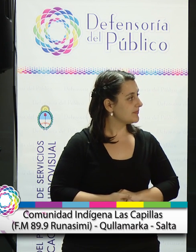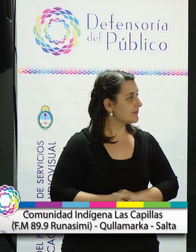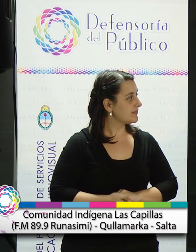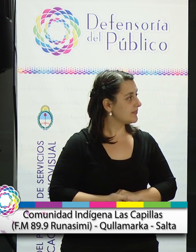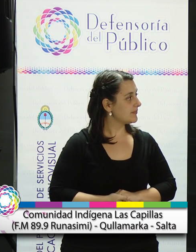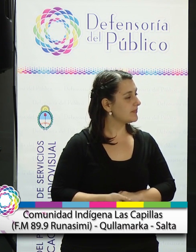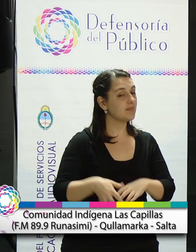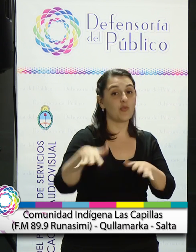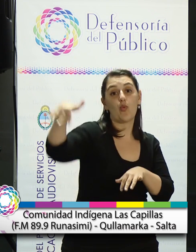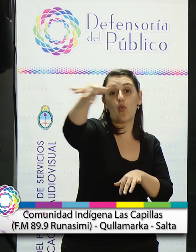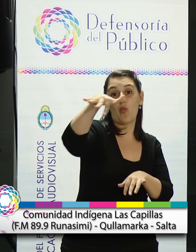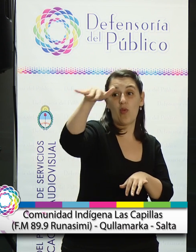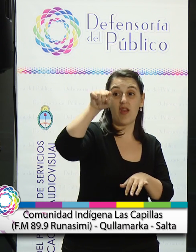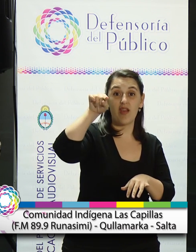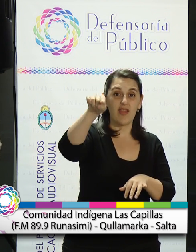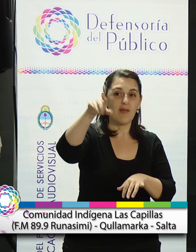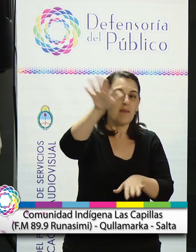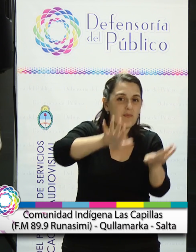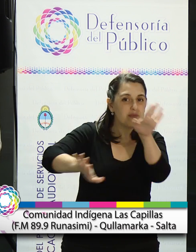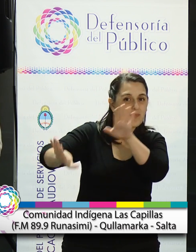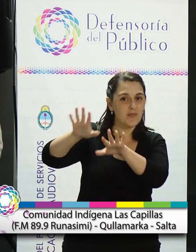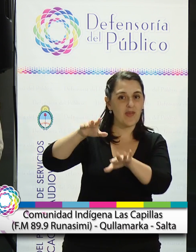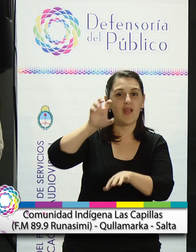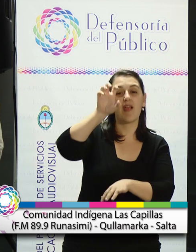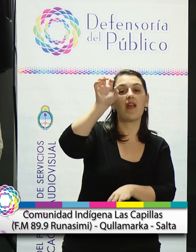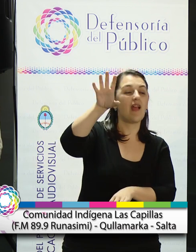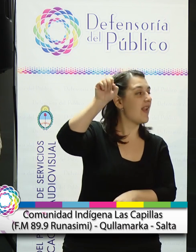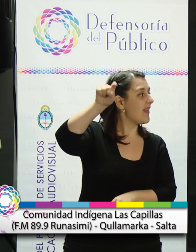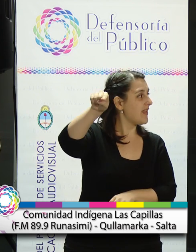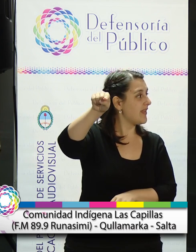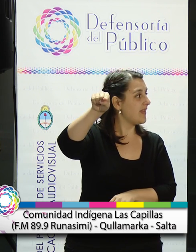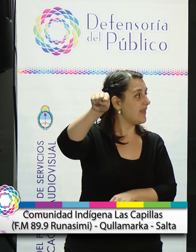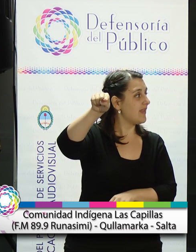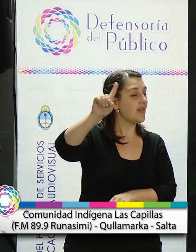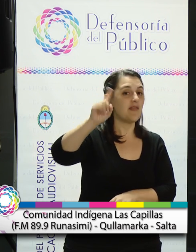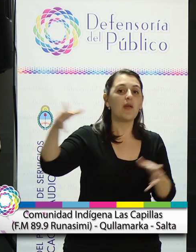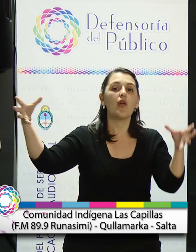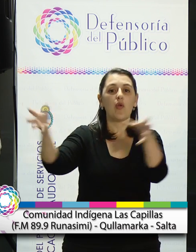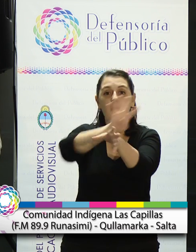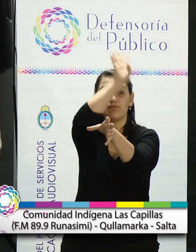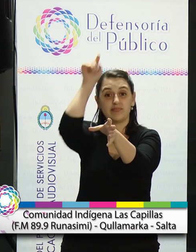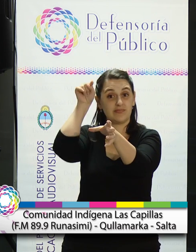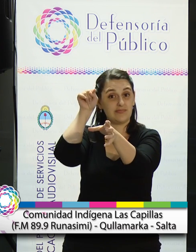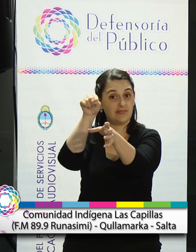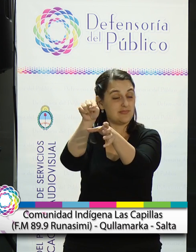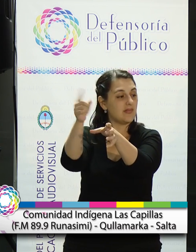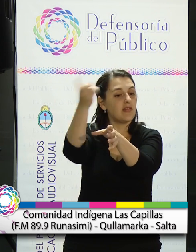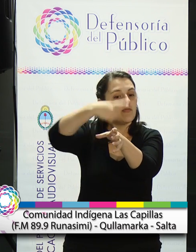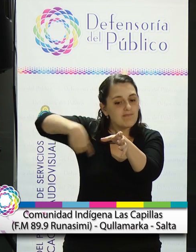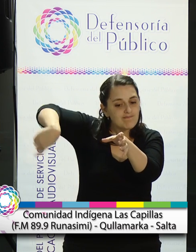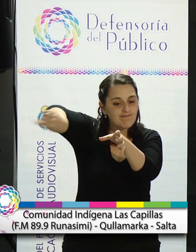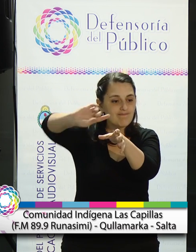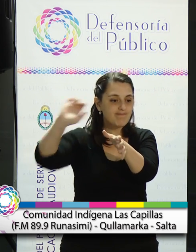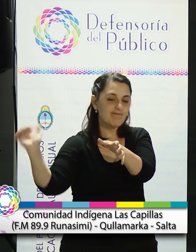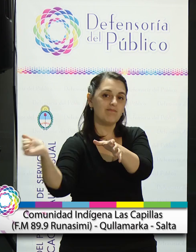Desde la comunidad, desde la organización del Coyamarca y del Consejo Indígena Colla de Iruya, participamos también activamente